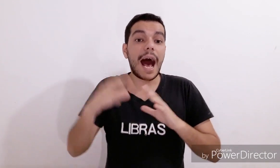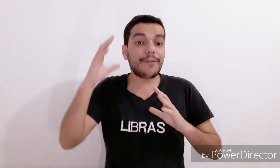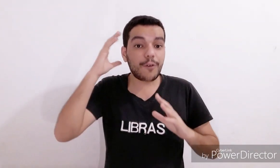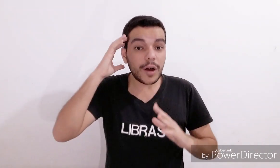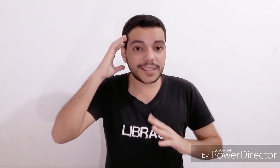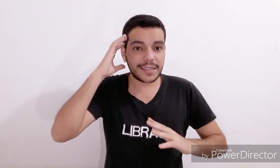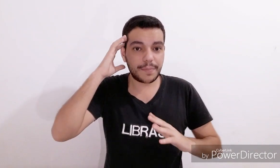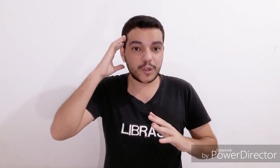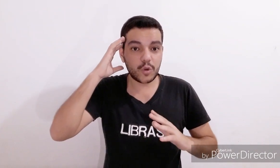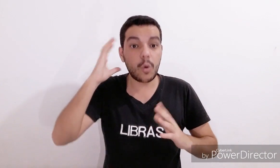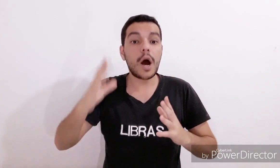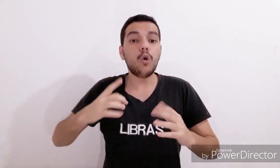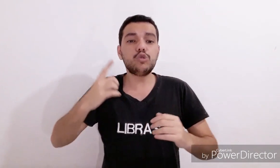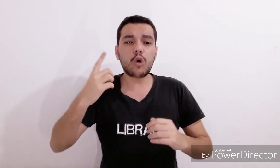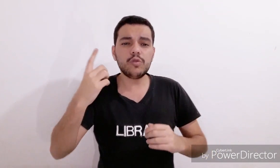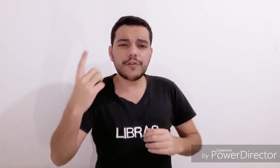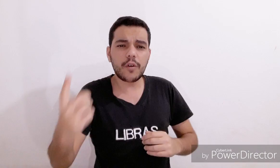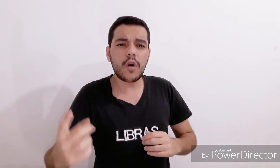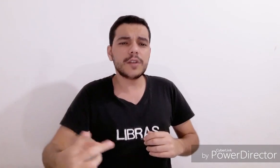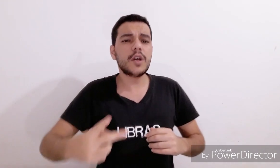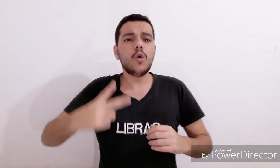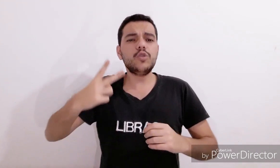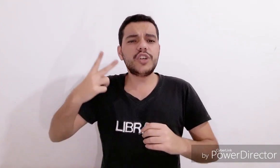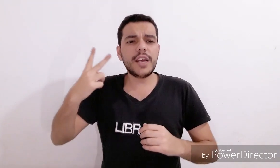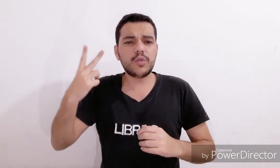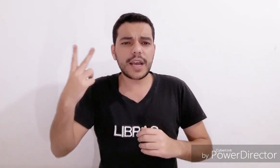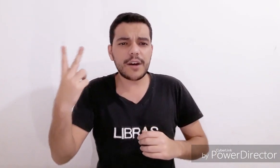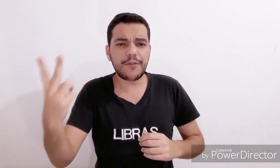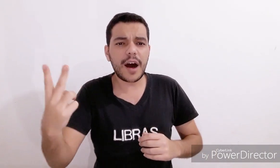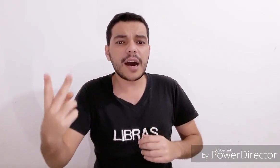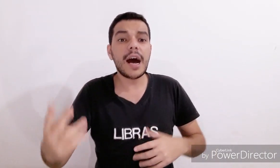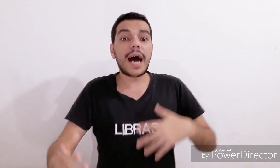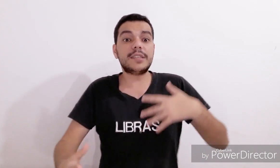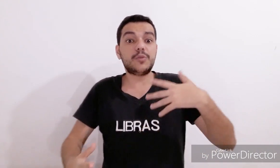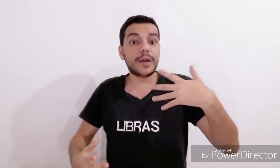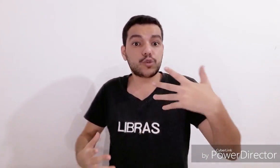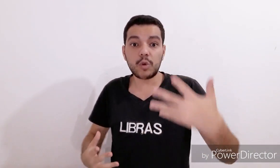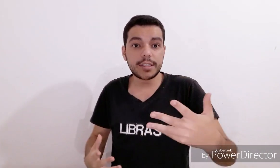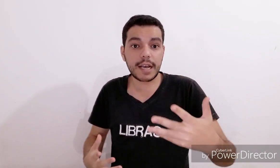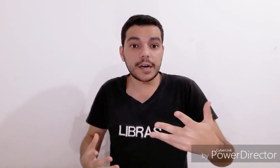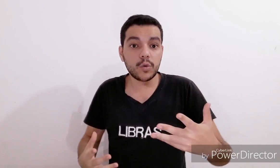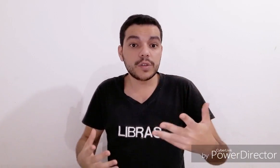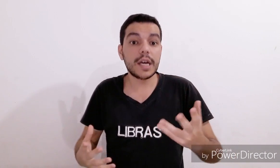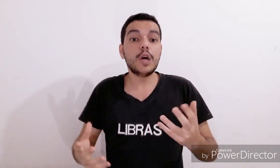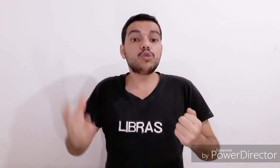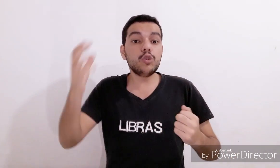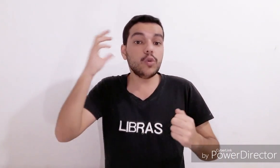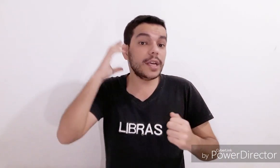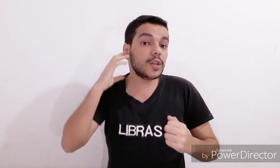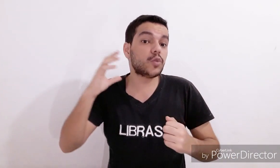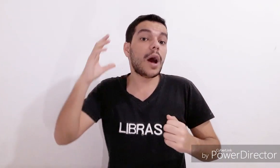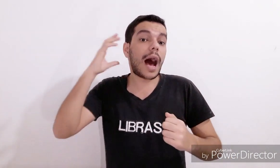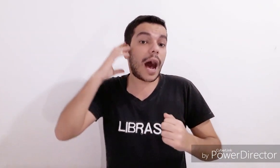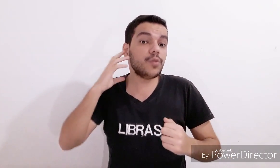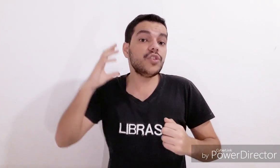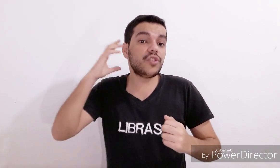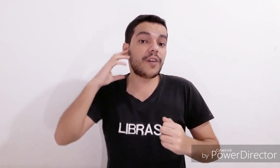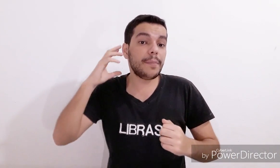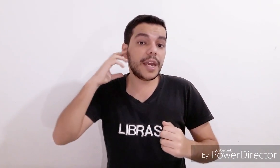a voz dessa pessoa, o tom de voz, o jeito que ela fala, as expressões que ela usa, tudo isso